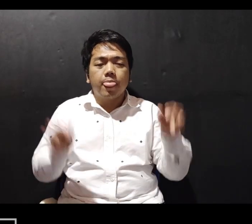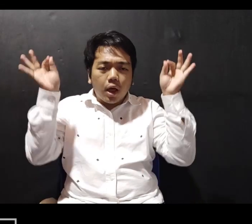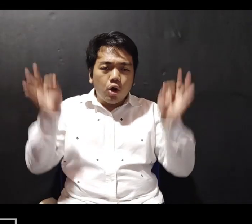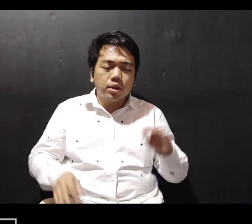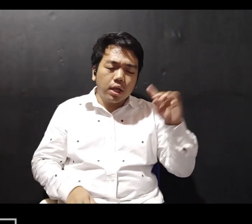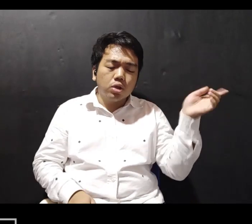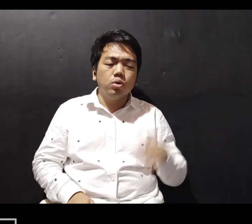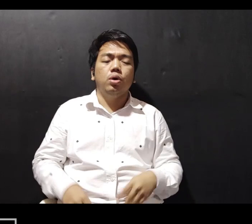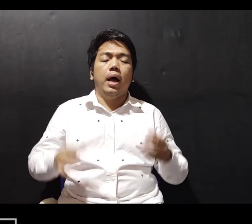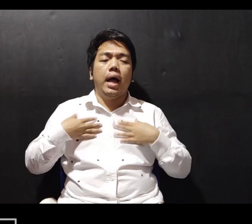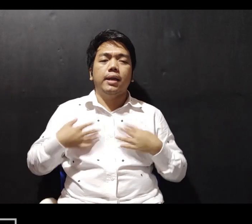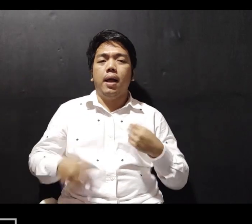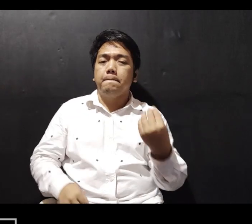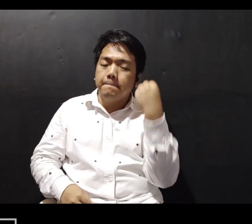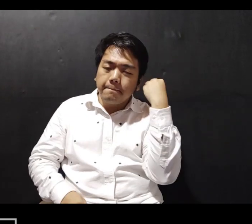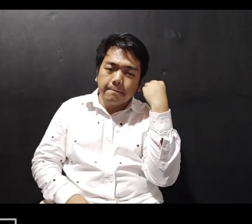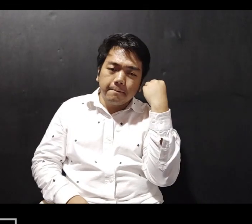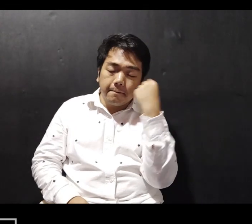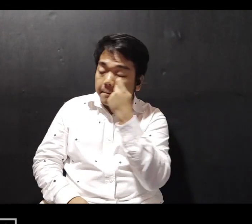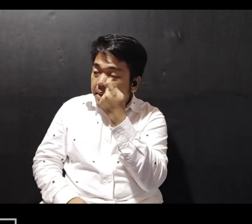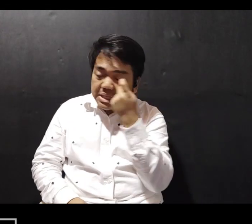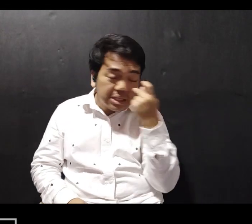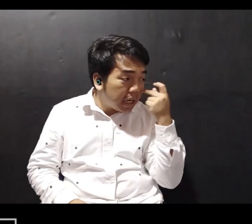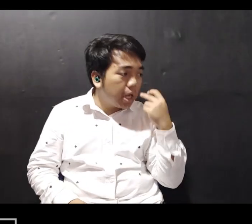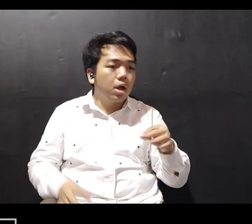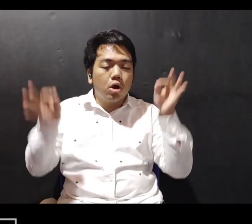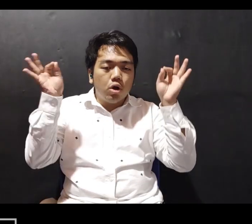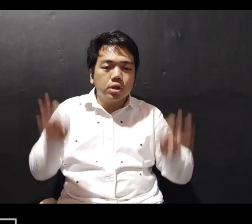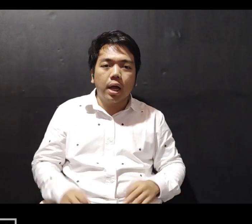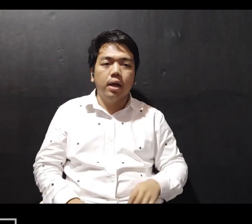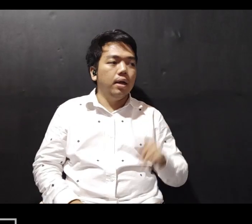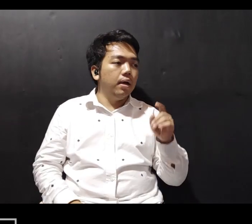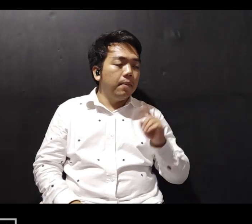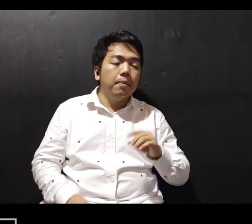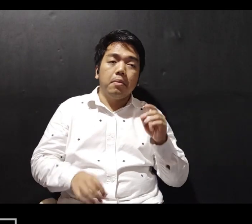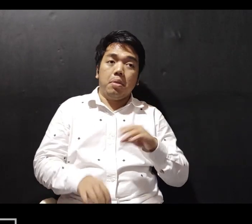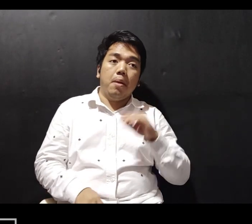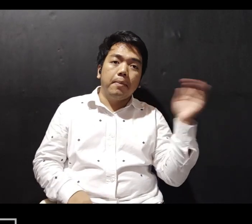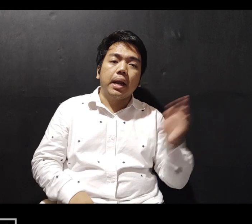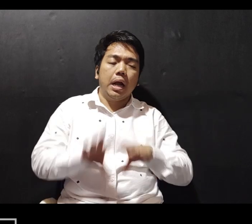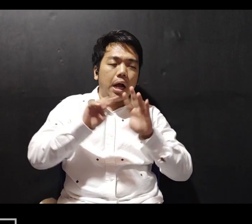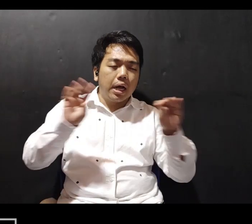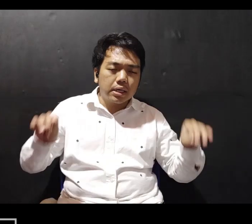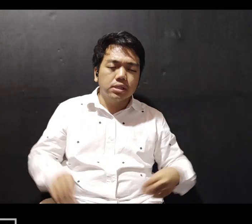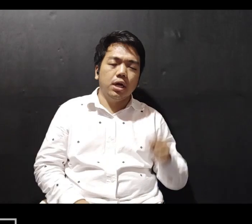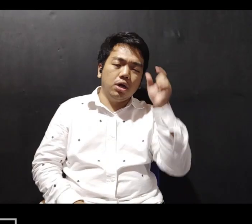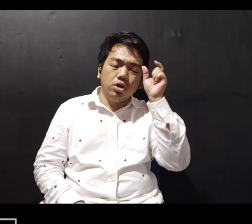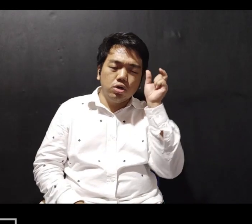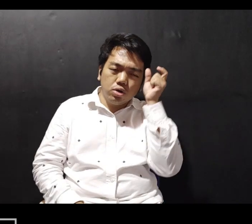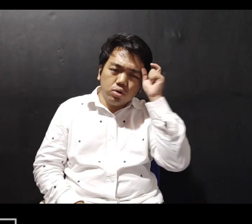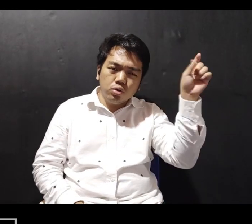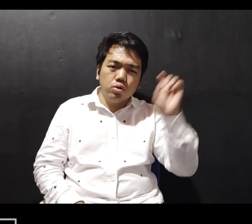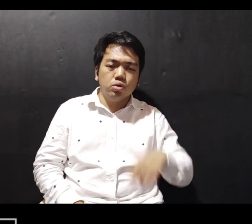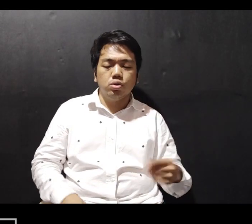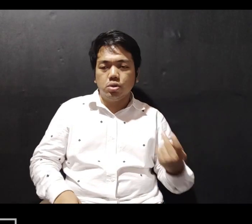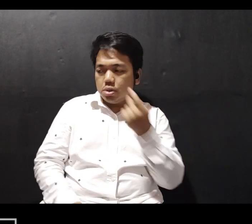kota. Dan penjaga kota itu bertugas untuk waspada mengawasi kotanya pada saat malam. Mereka bertugas menjaga